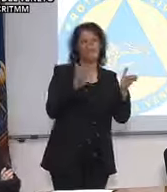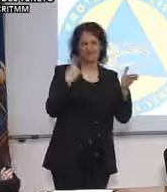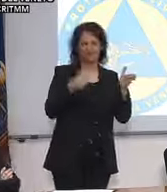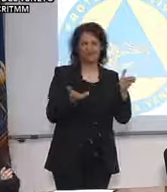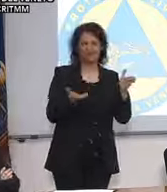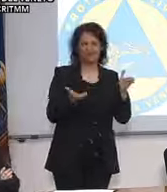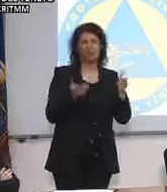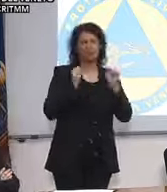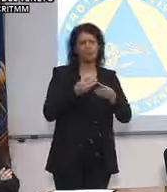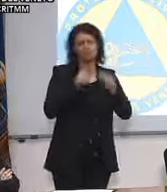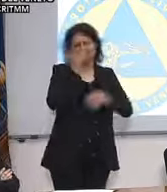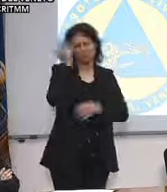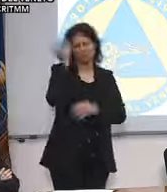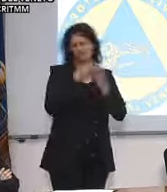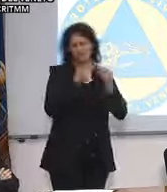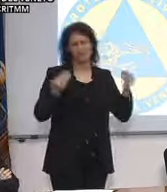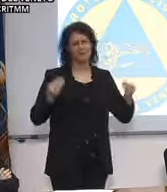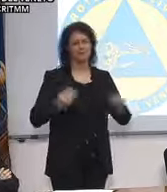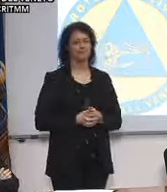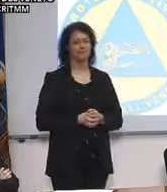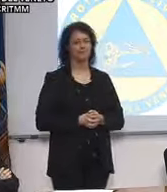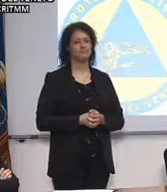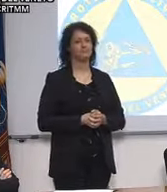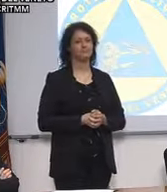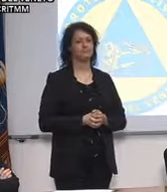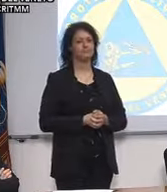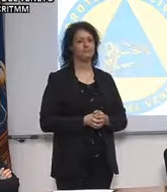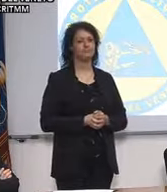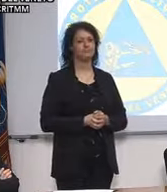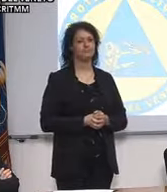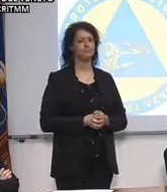migliaia di esempi che possiamo fare. E penso che